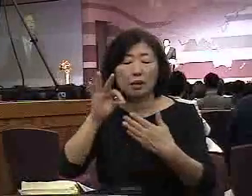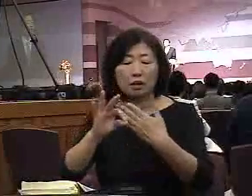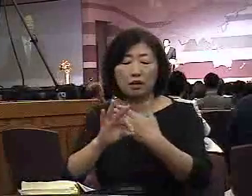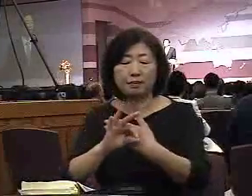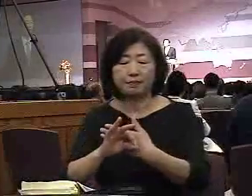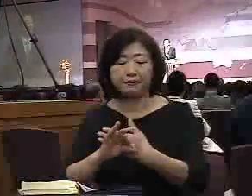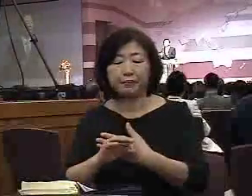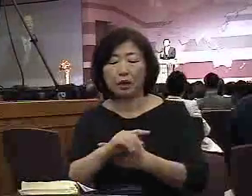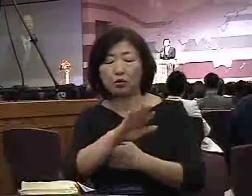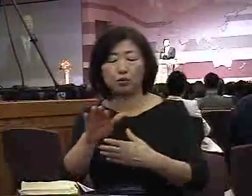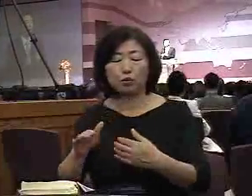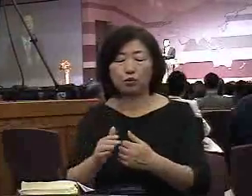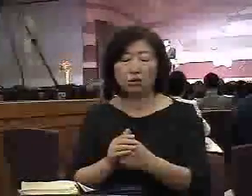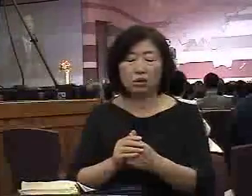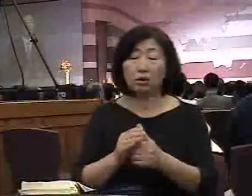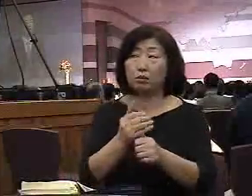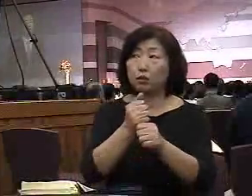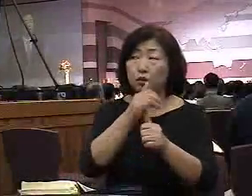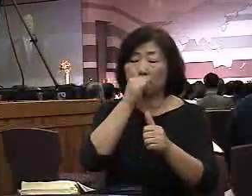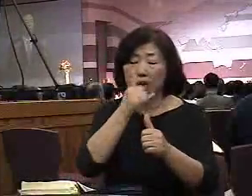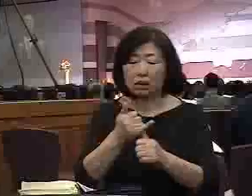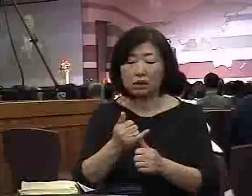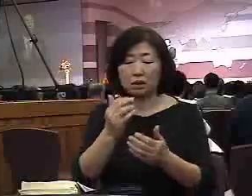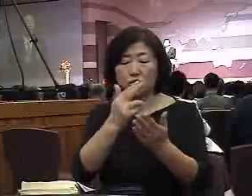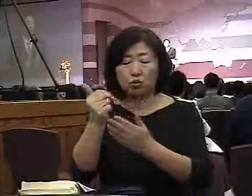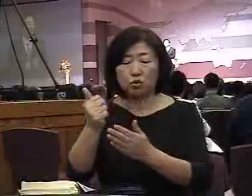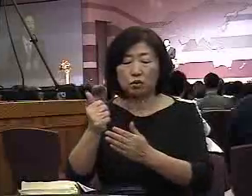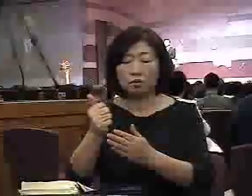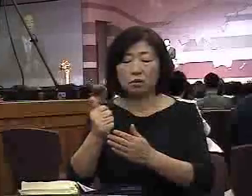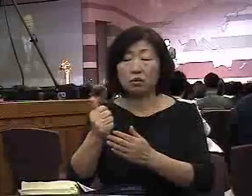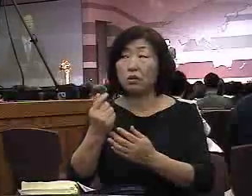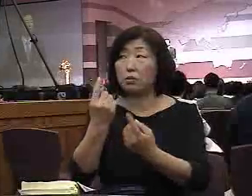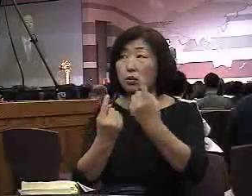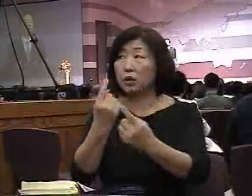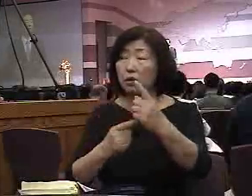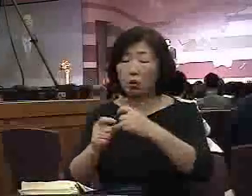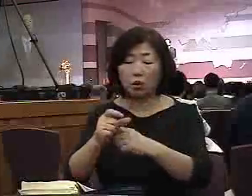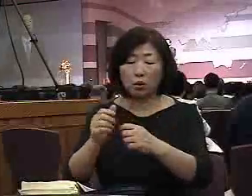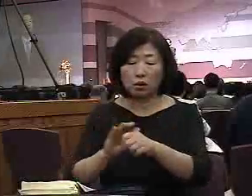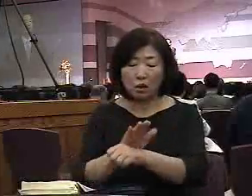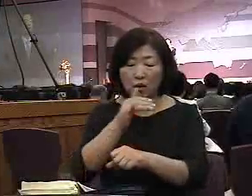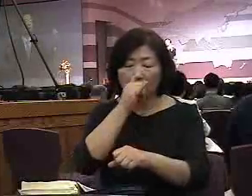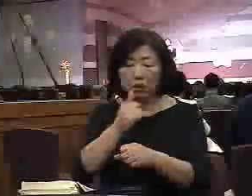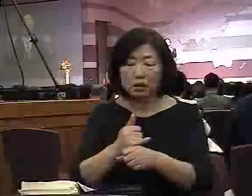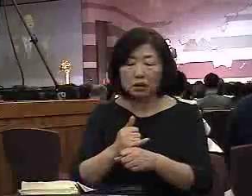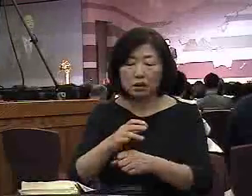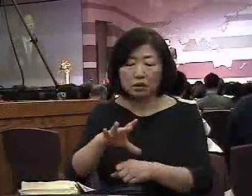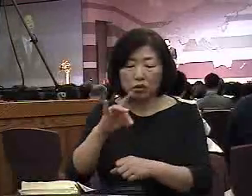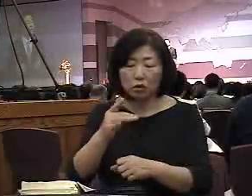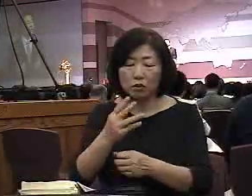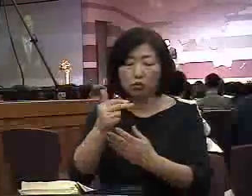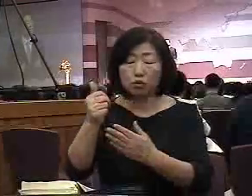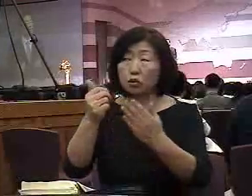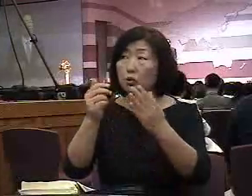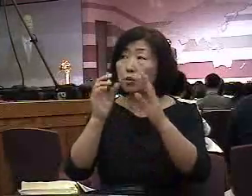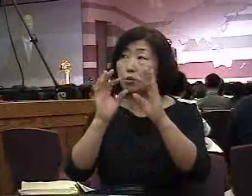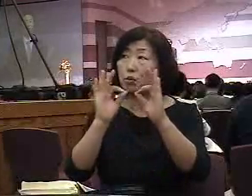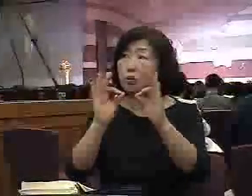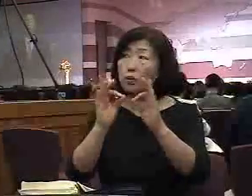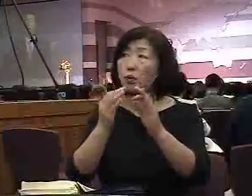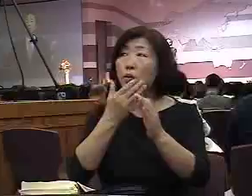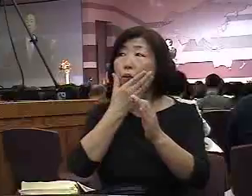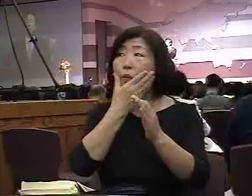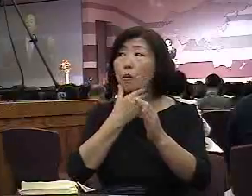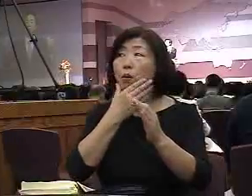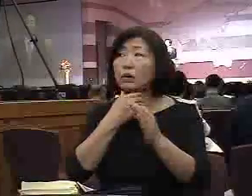왜냐하면 우리가 붙들고 있는 주님보다 더 사랑하고 있는 처음에는 그것이 주님이 주신 복이었지만 처음에는